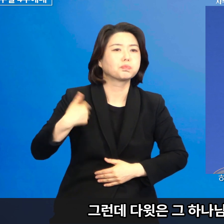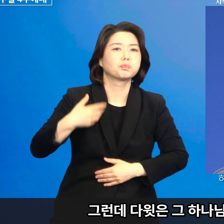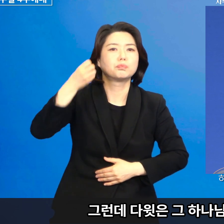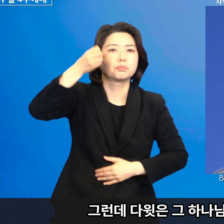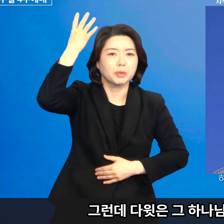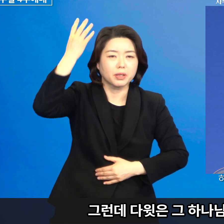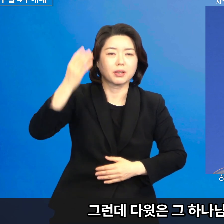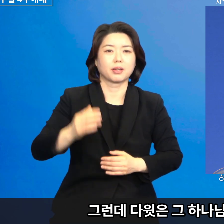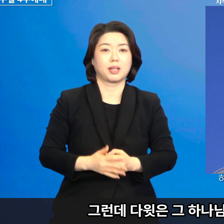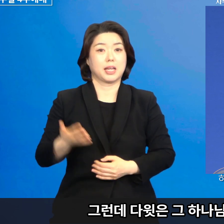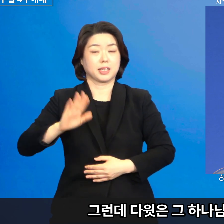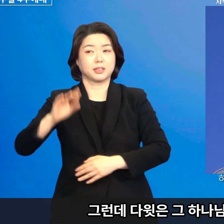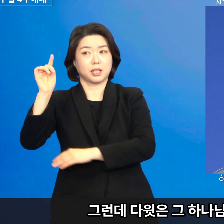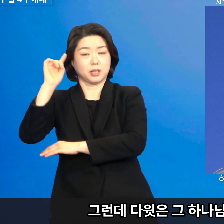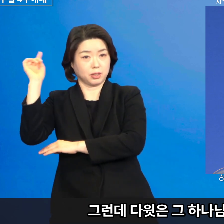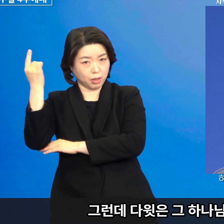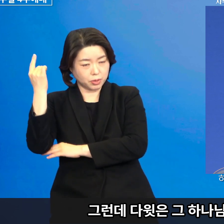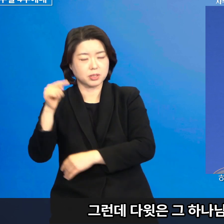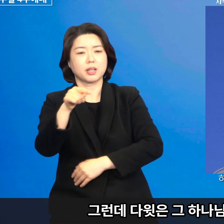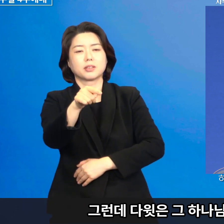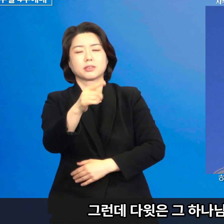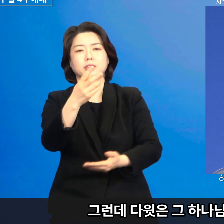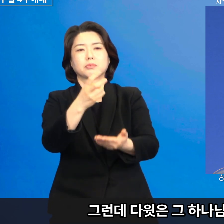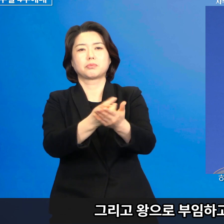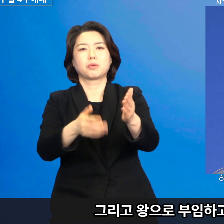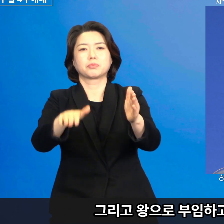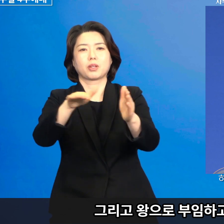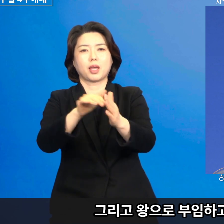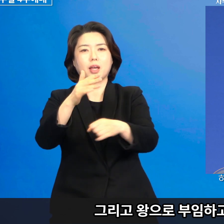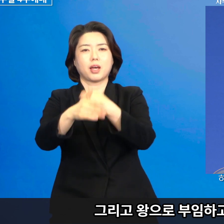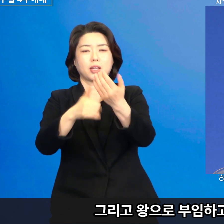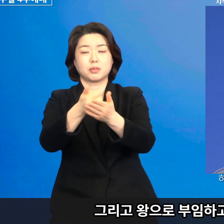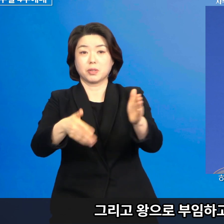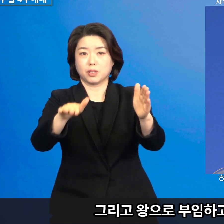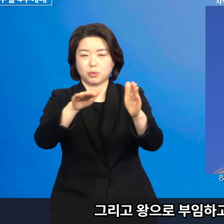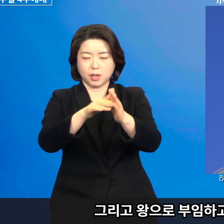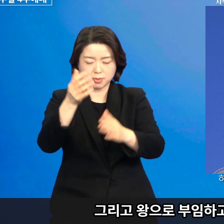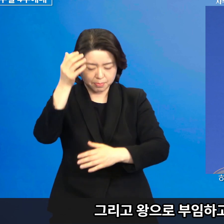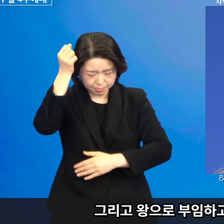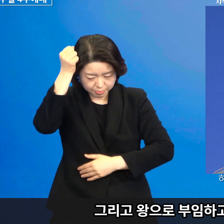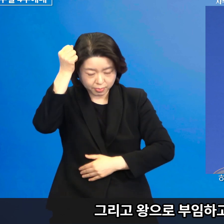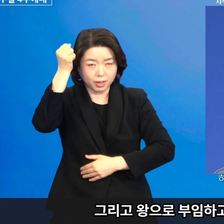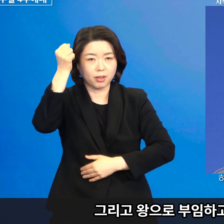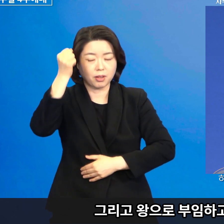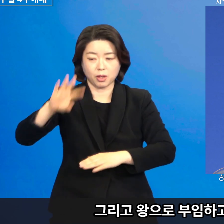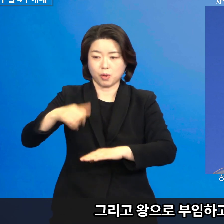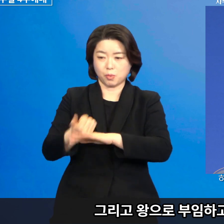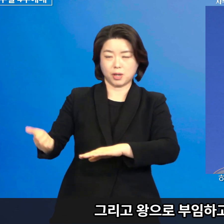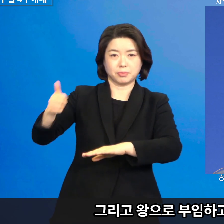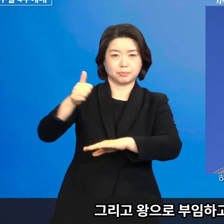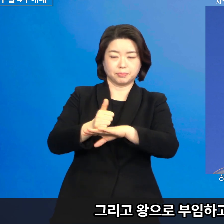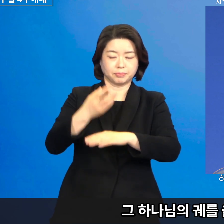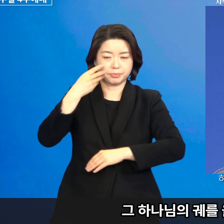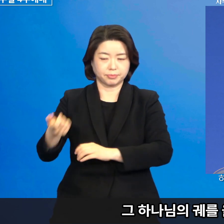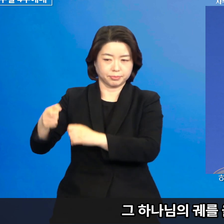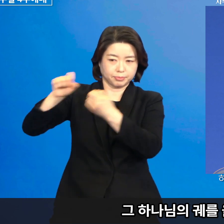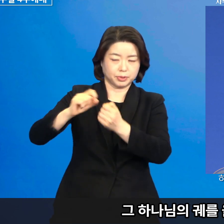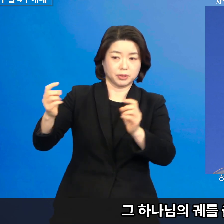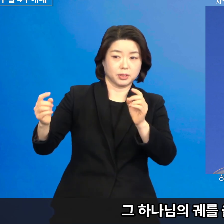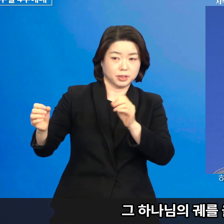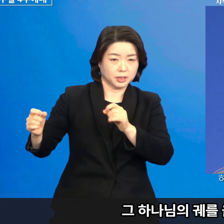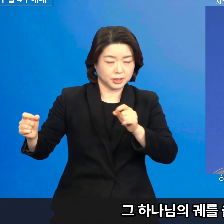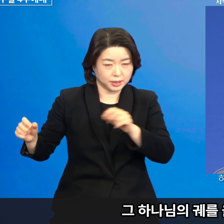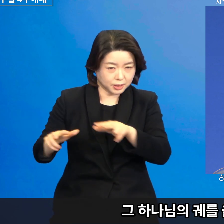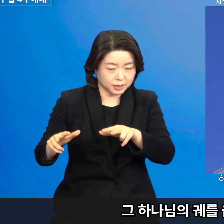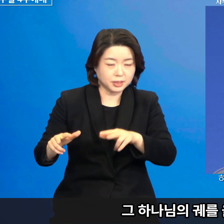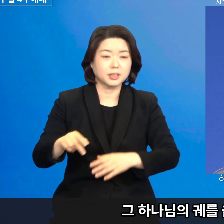그런데 다윗은 그 하나님의 궤를 기억해냈어요. 그리고 왕으로 부임하고 기름 부음 받자마자 그 하나님의